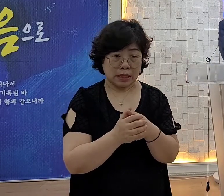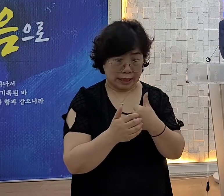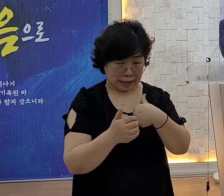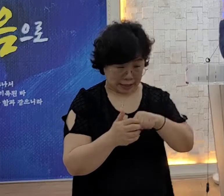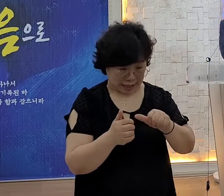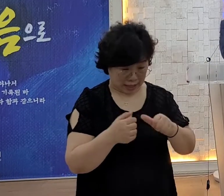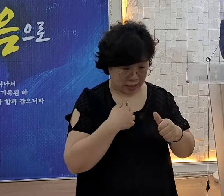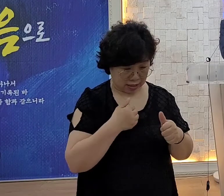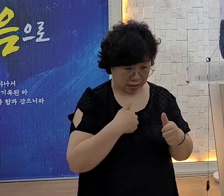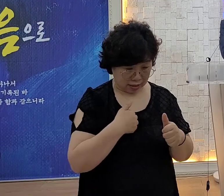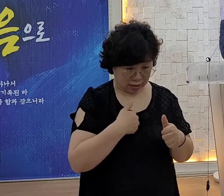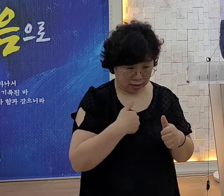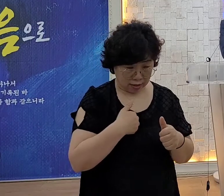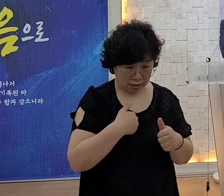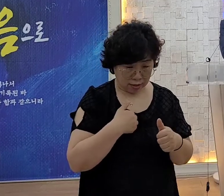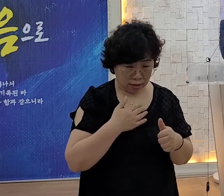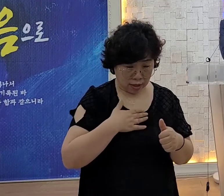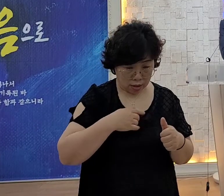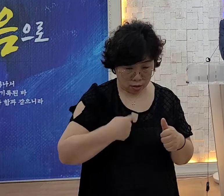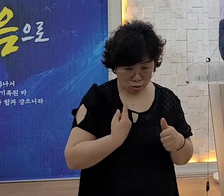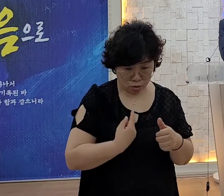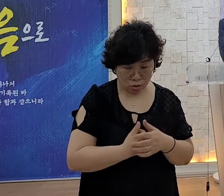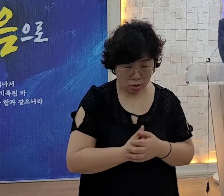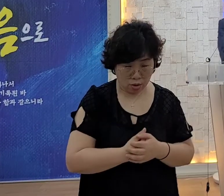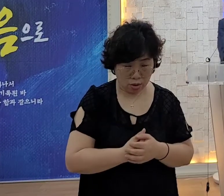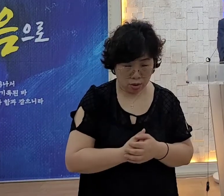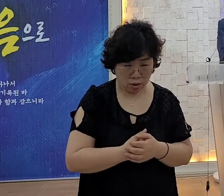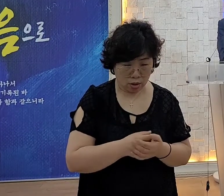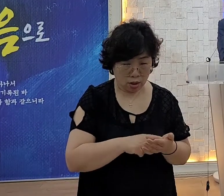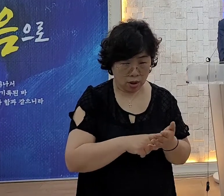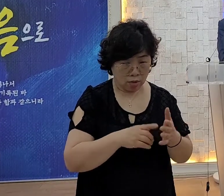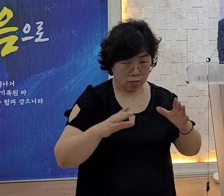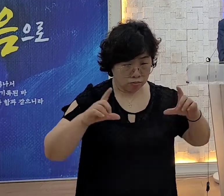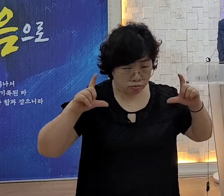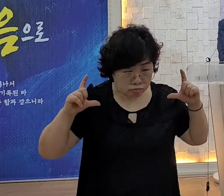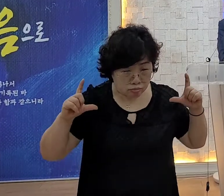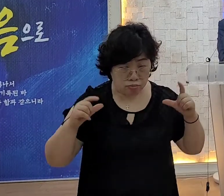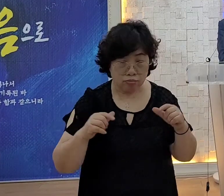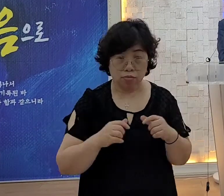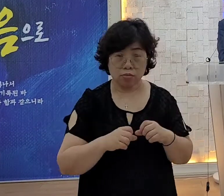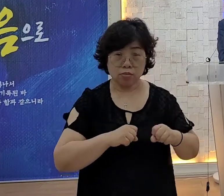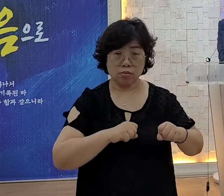자신을, 내 자아를 내세우는 게 행위입니다.